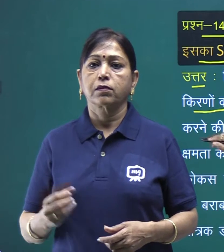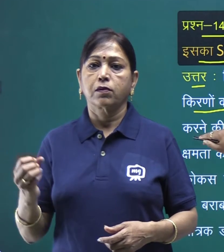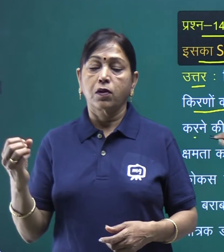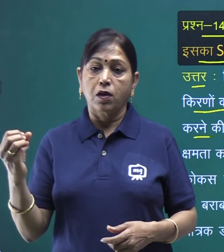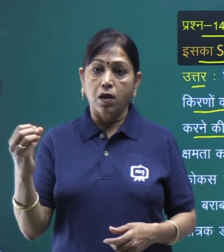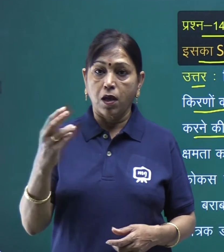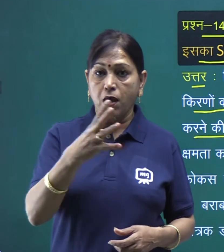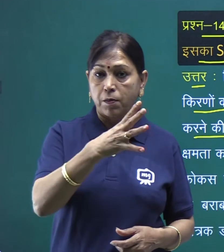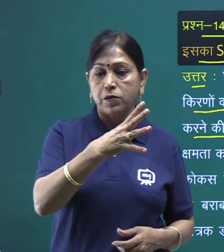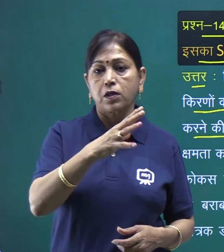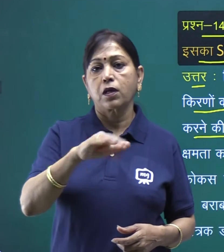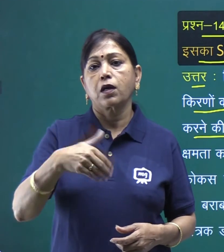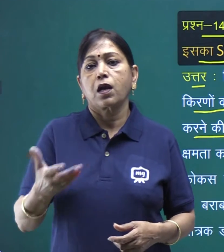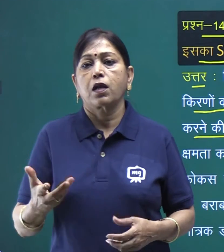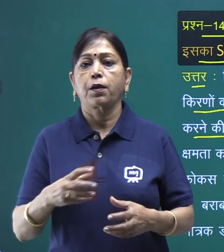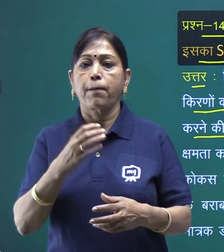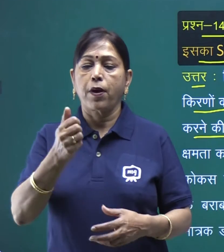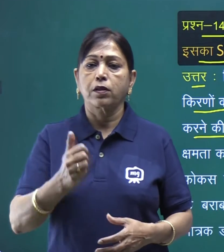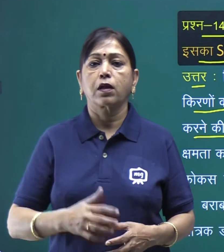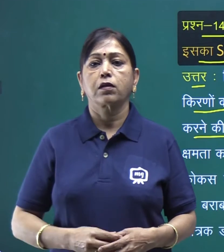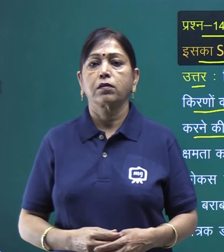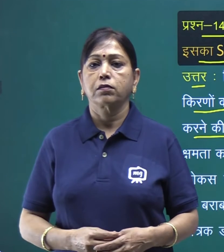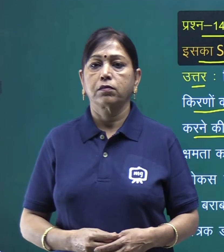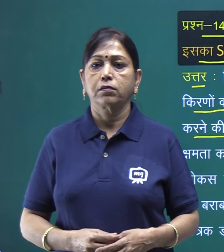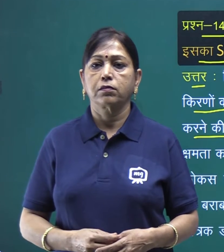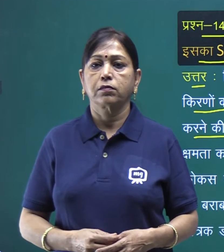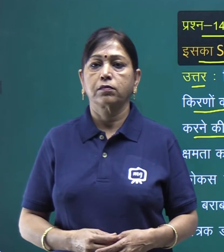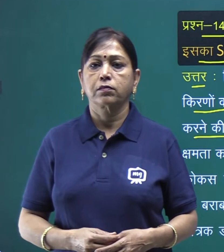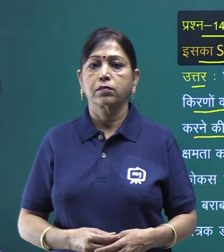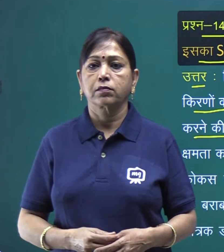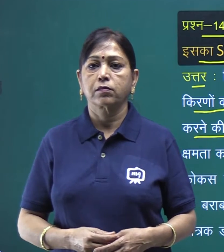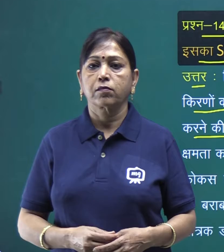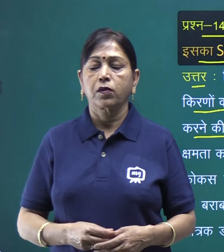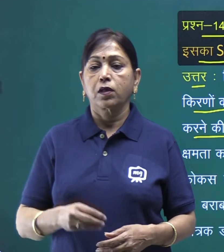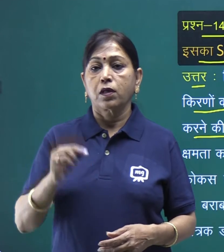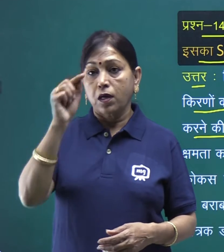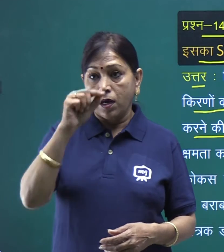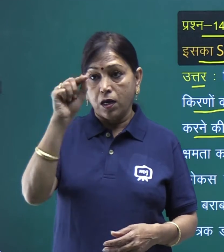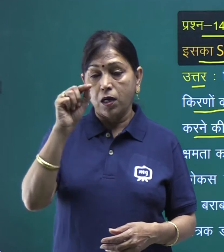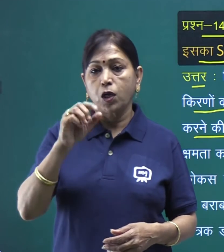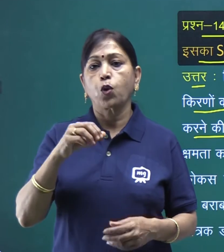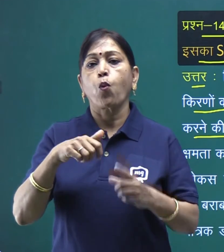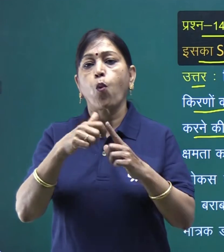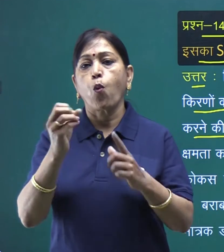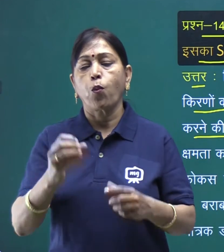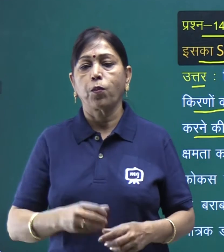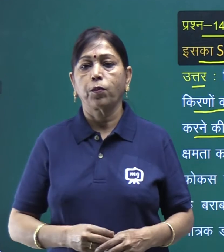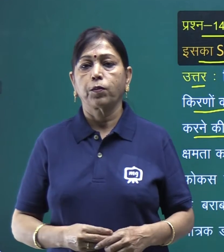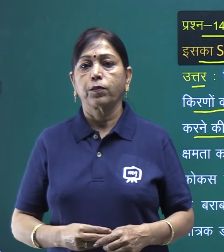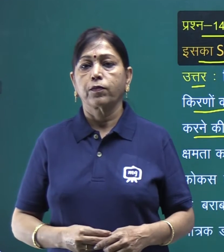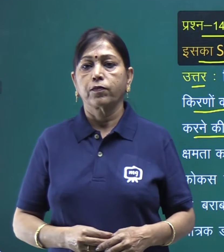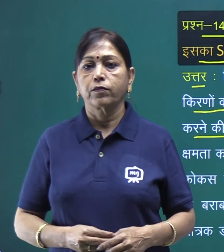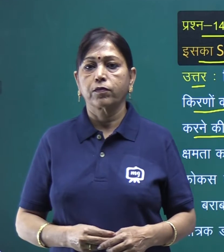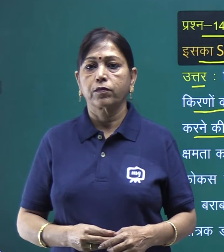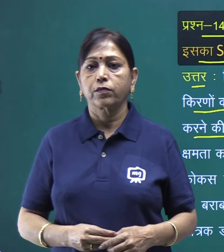अपसरण करने की मात्रा डिग्री को